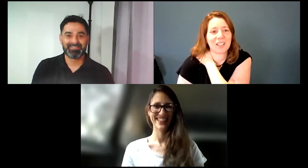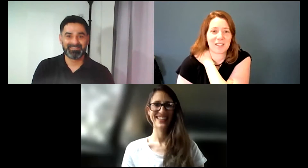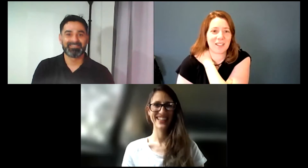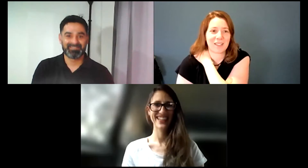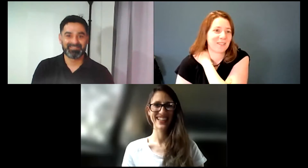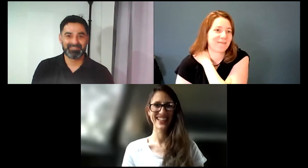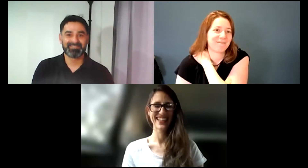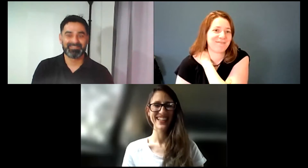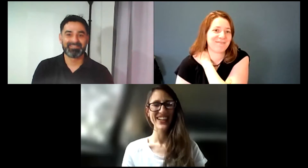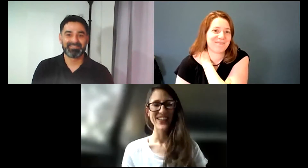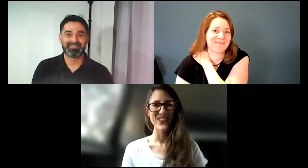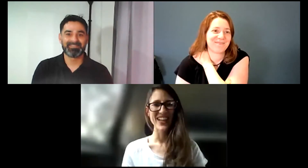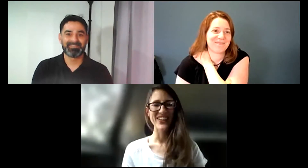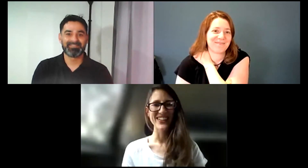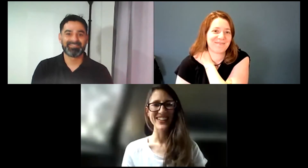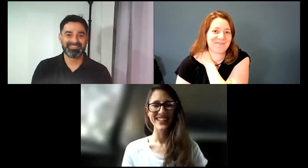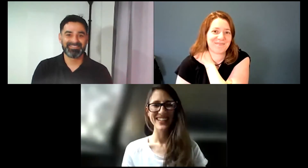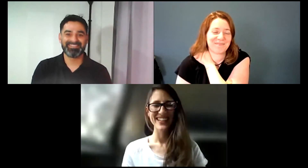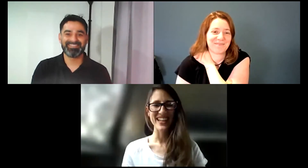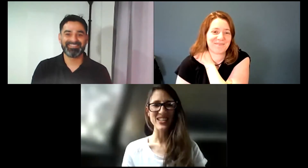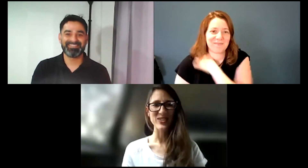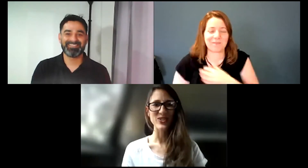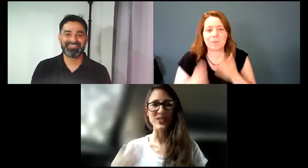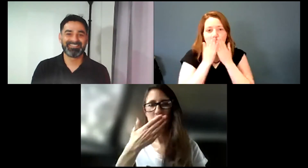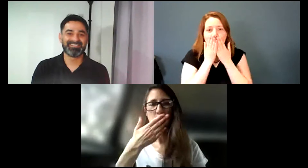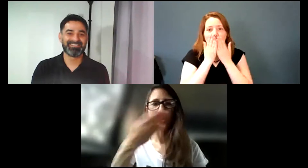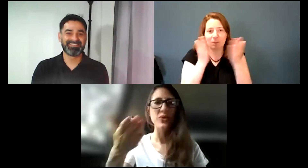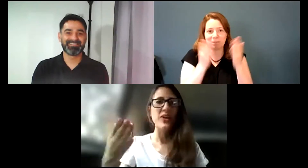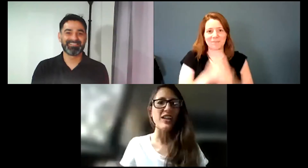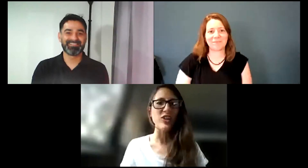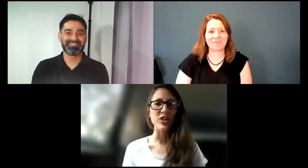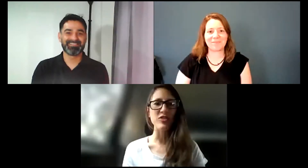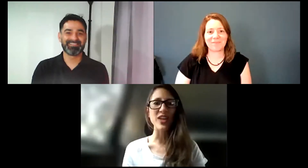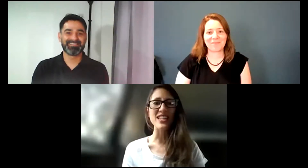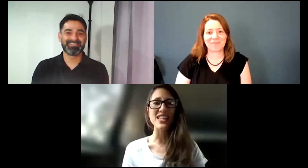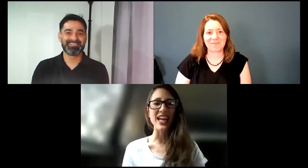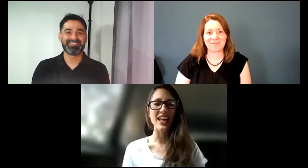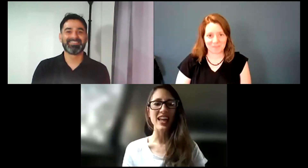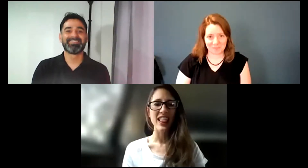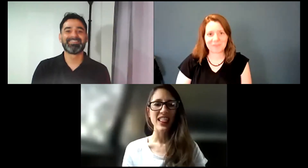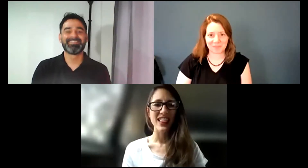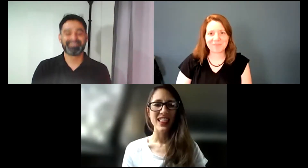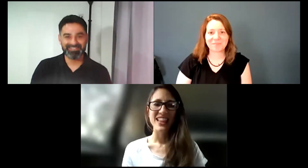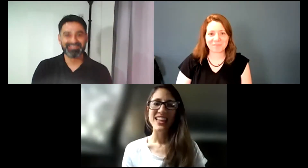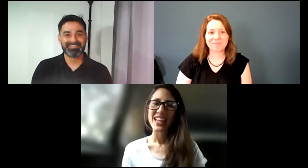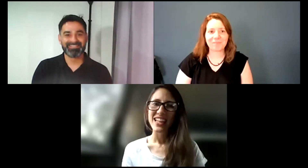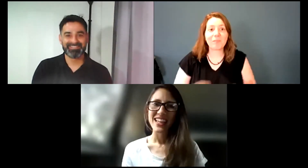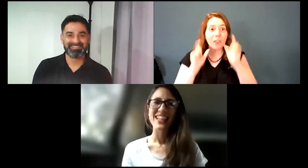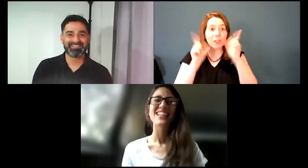gracias. Bueno, gracias a ustedes. Un cariño, disfrútense. Feliz año 22,